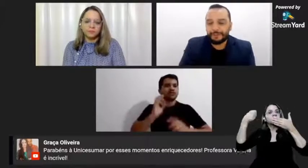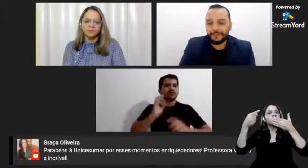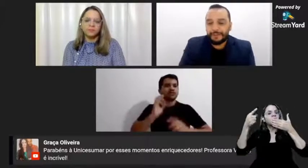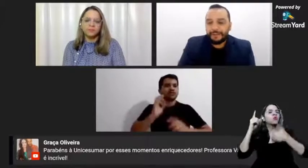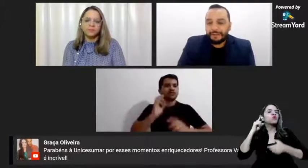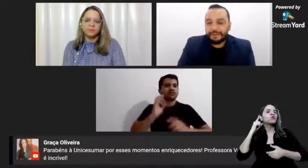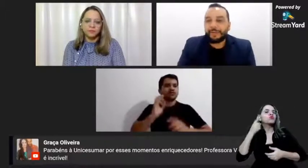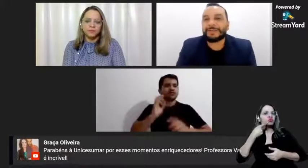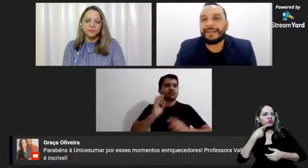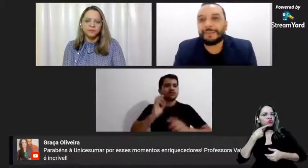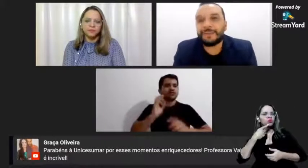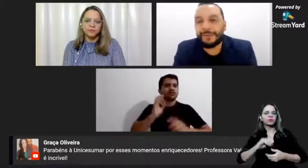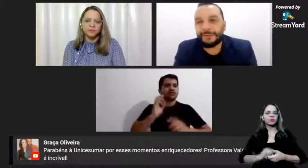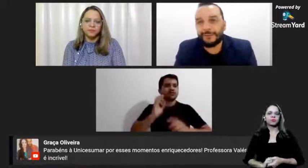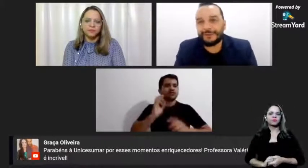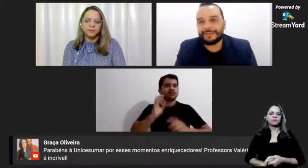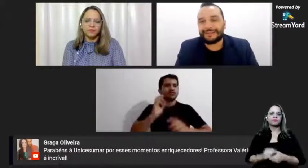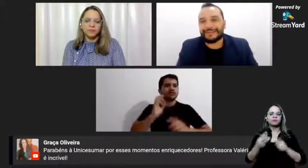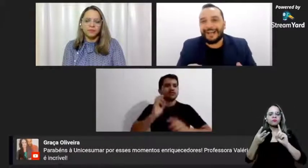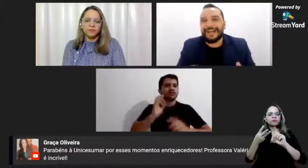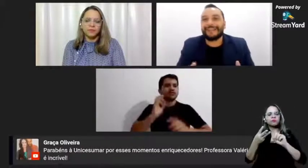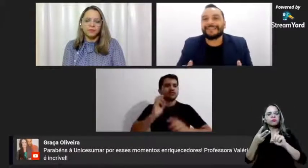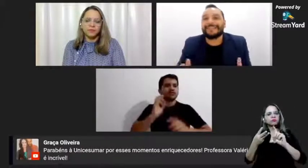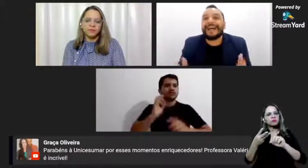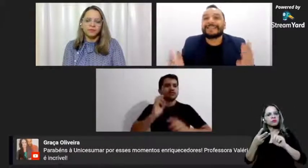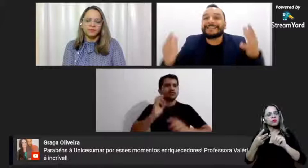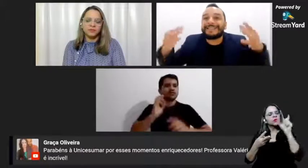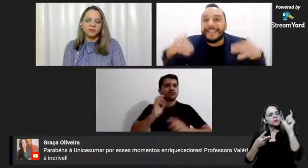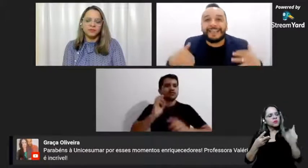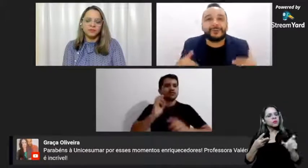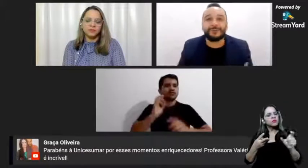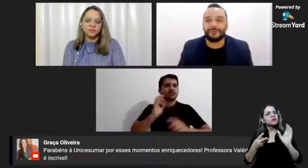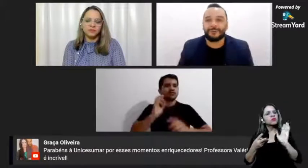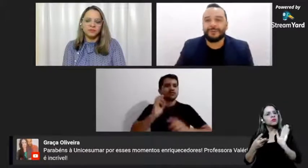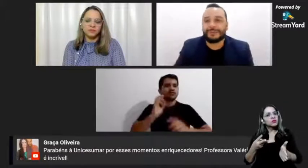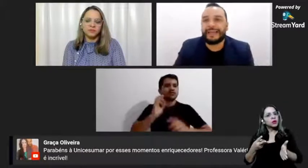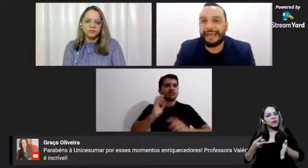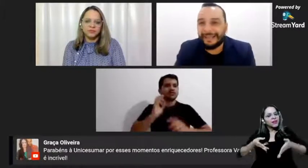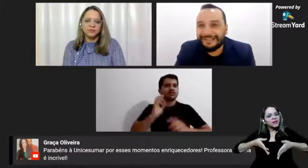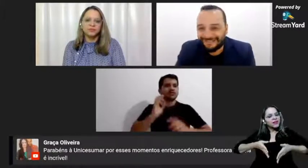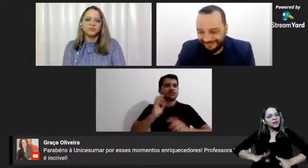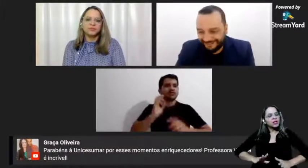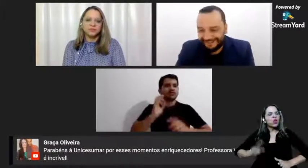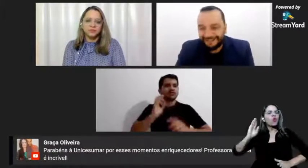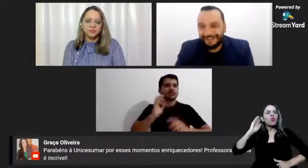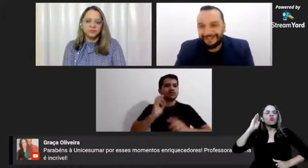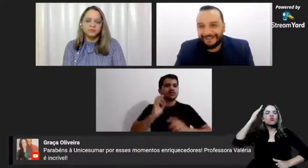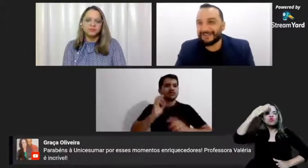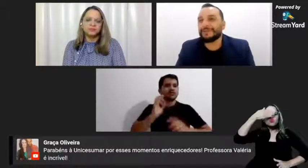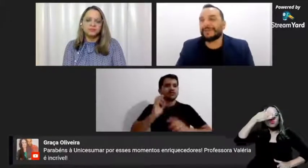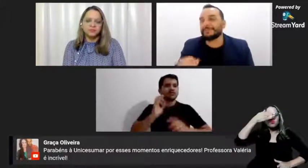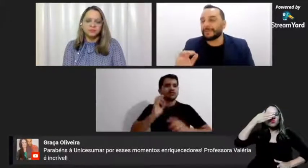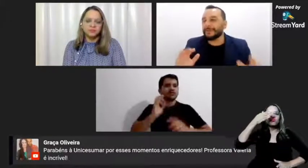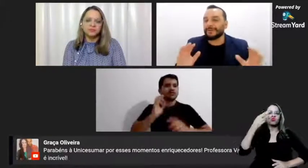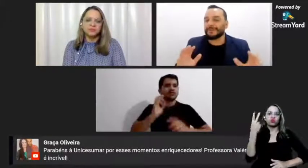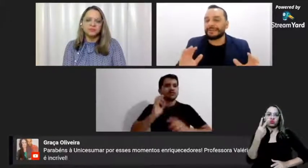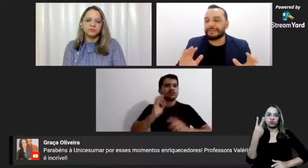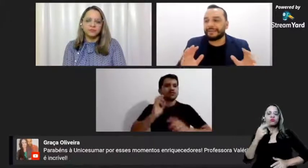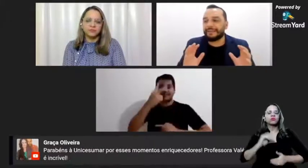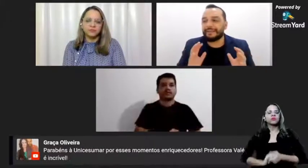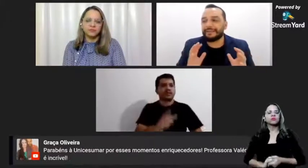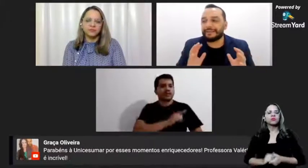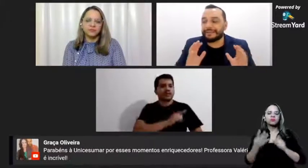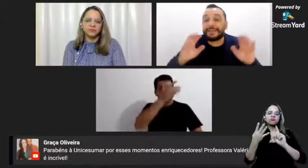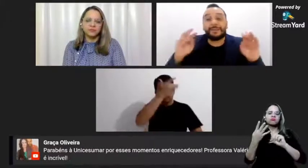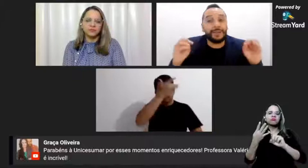surdas. Nós temos pessoas que já nasceram surdo-cegas e nós temos